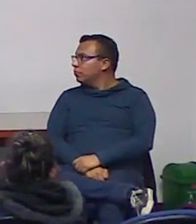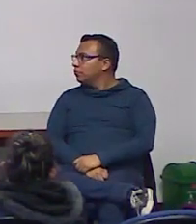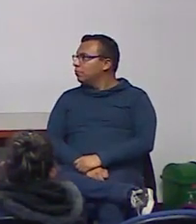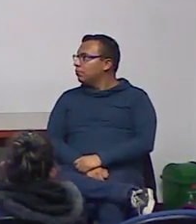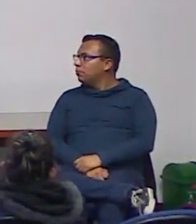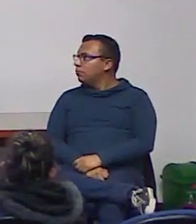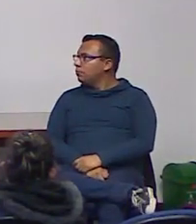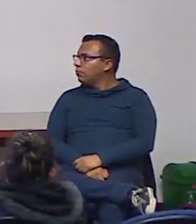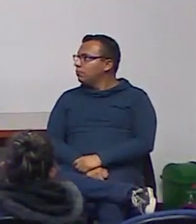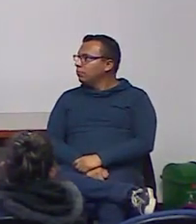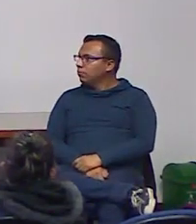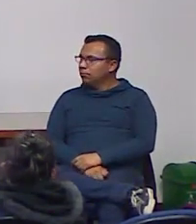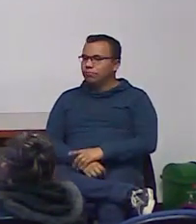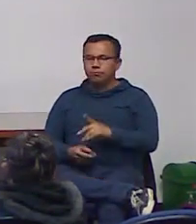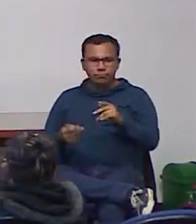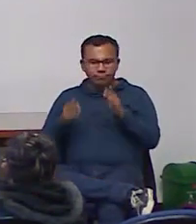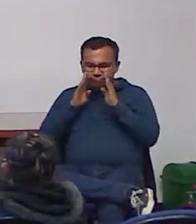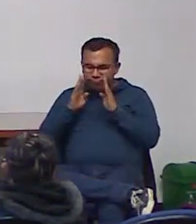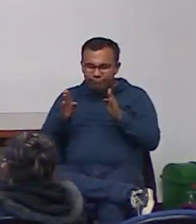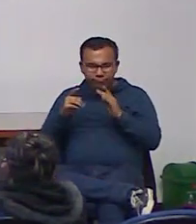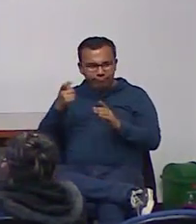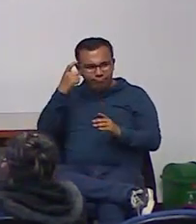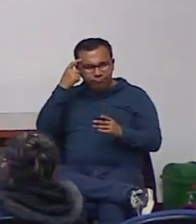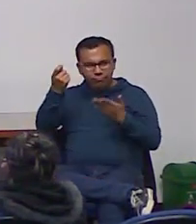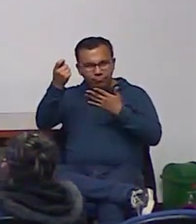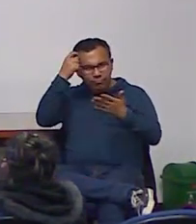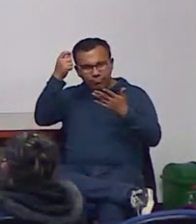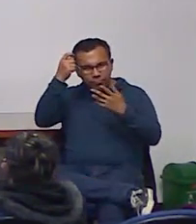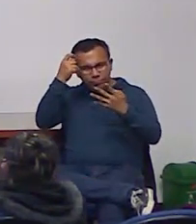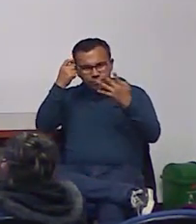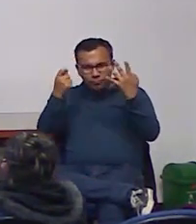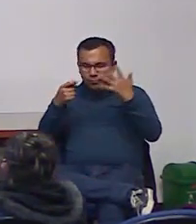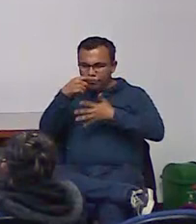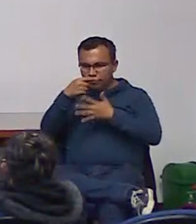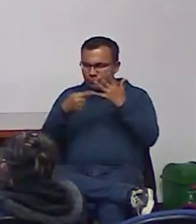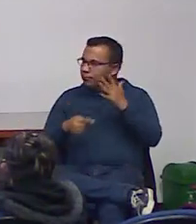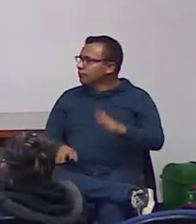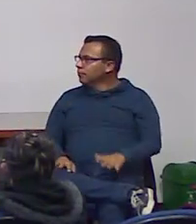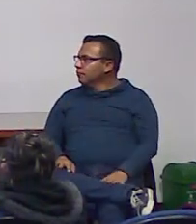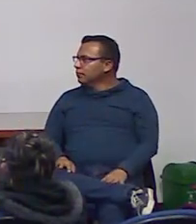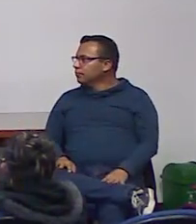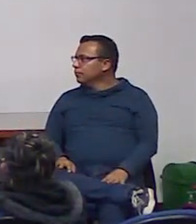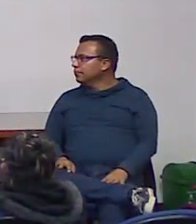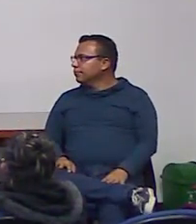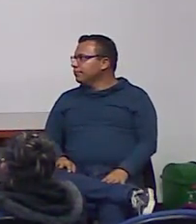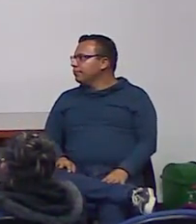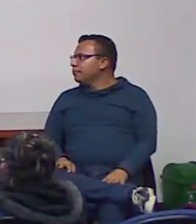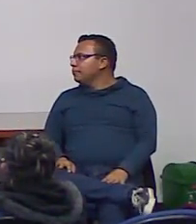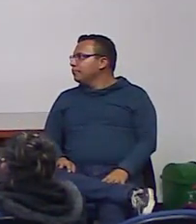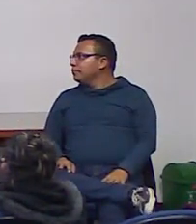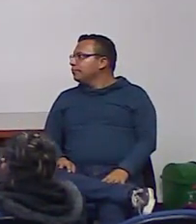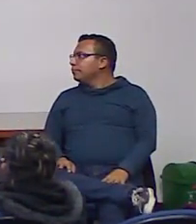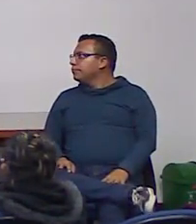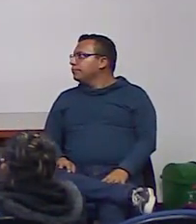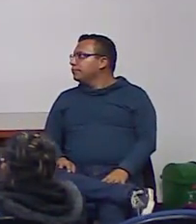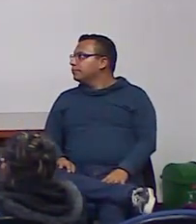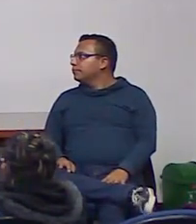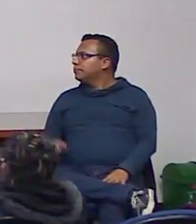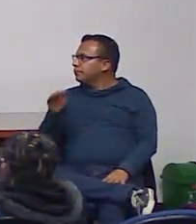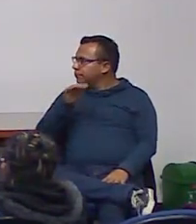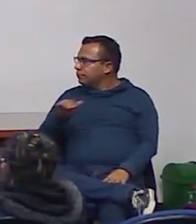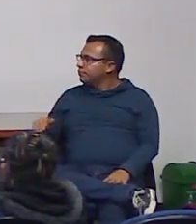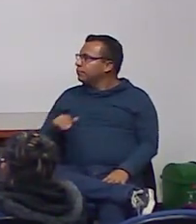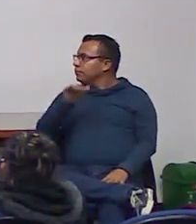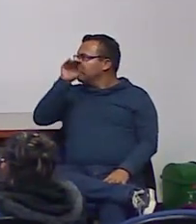procesos básicos de aprendizaje memoria atención Digamos como todo eso e y ya arriba